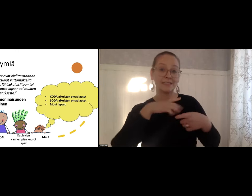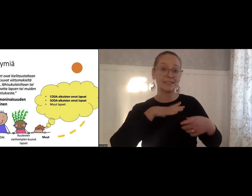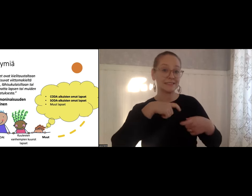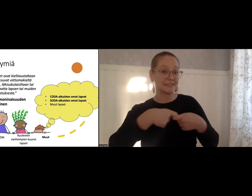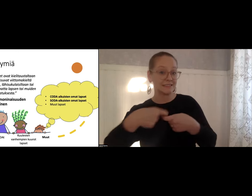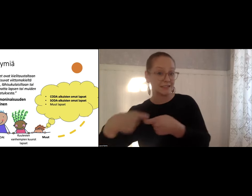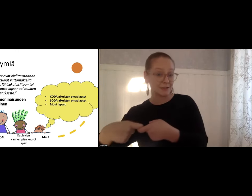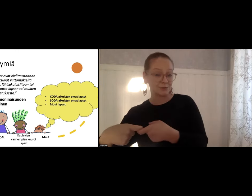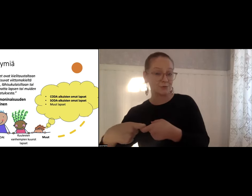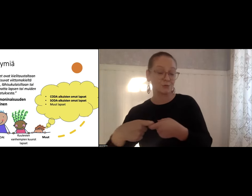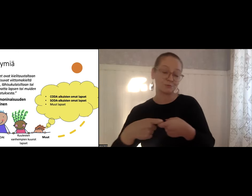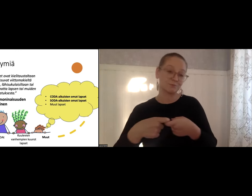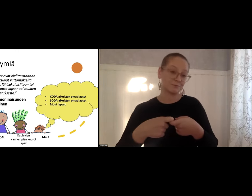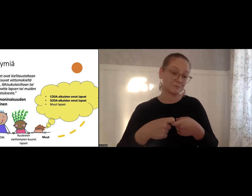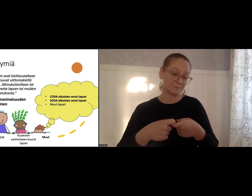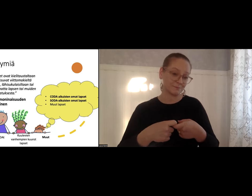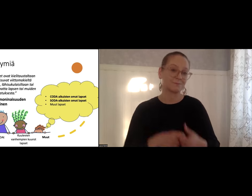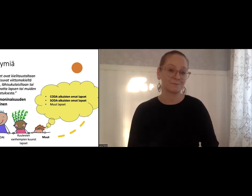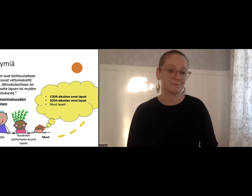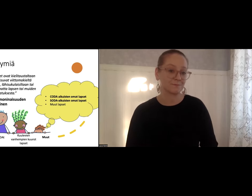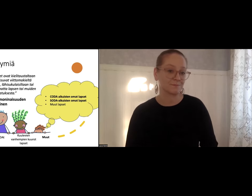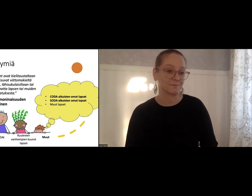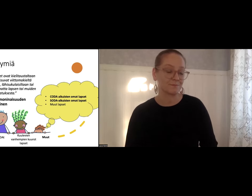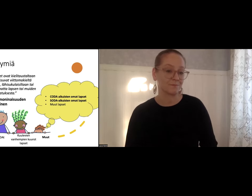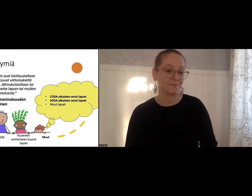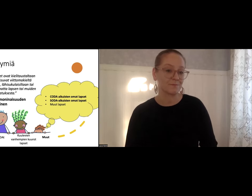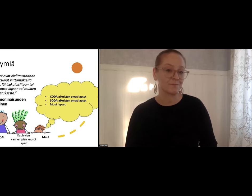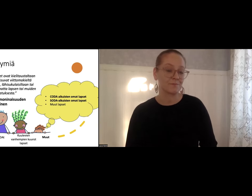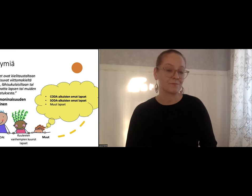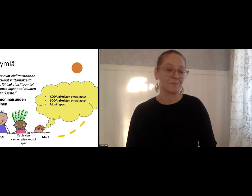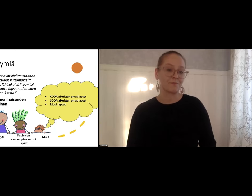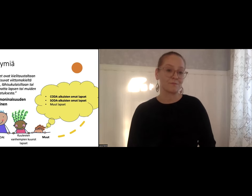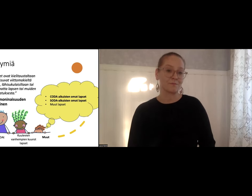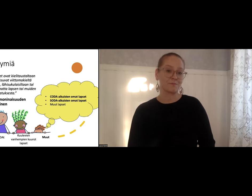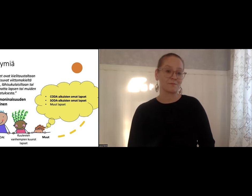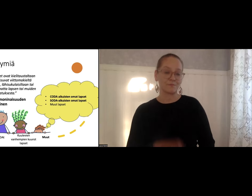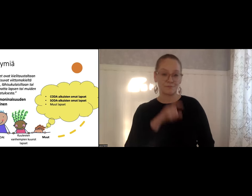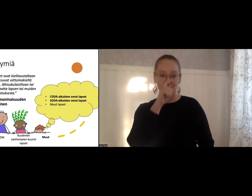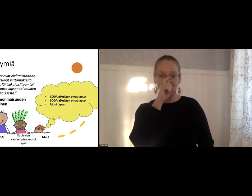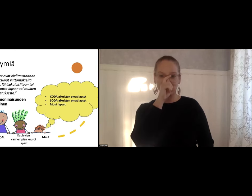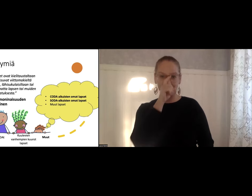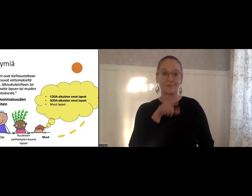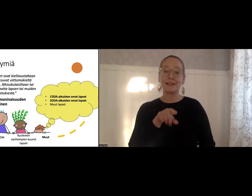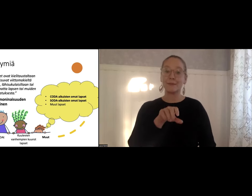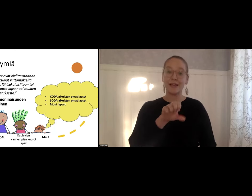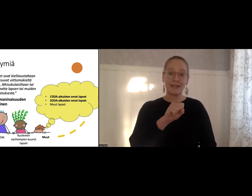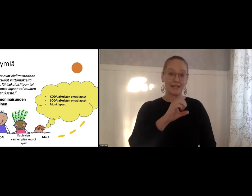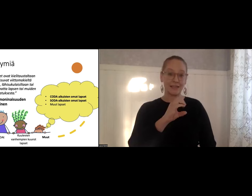Eli me puhutaan sisaruksista, kuulevista sisaruksista, joita perheen viittomakielisillä lapsilla saattaa olla.